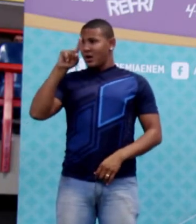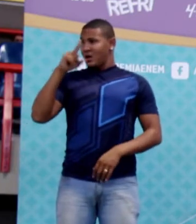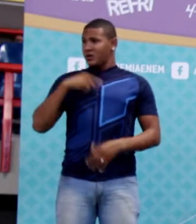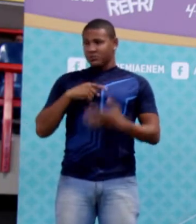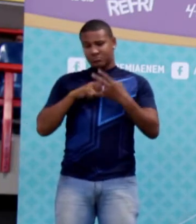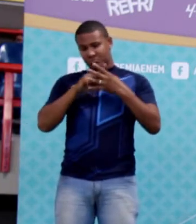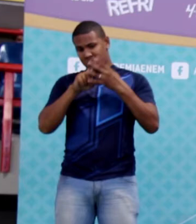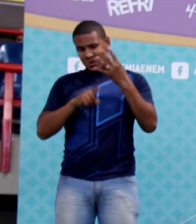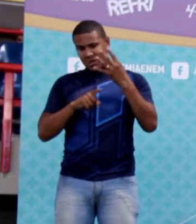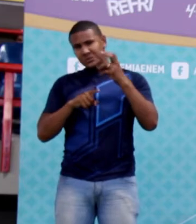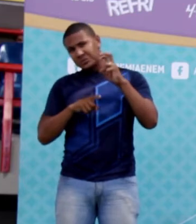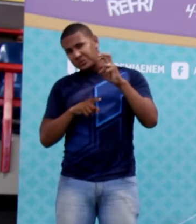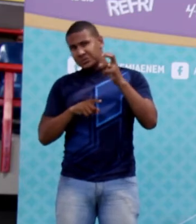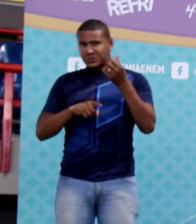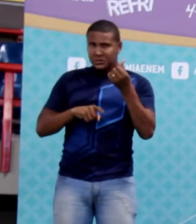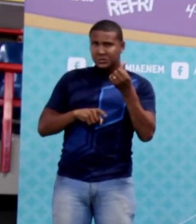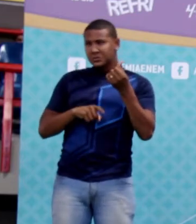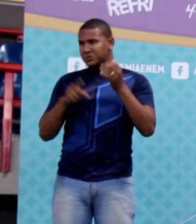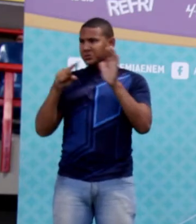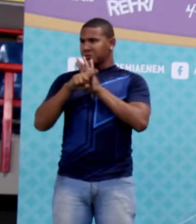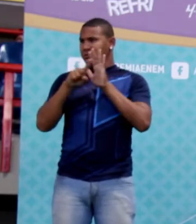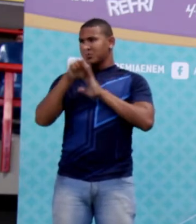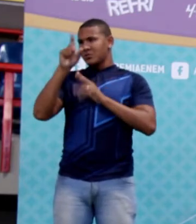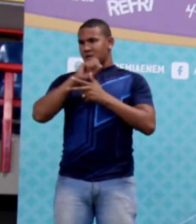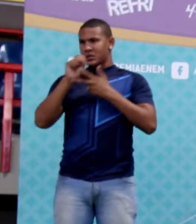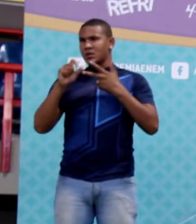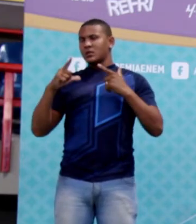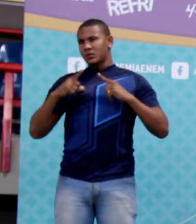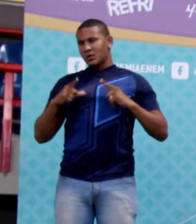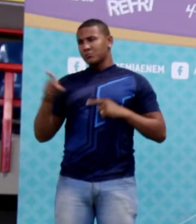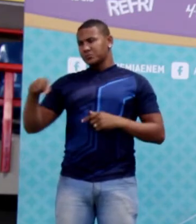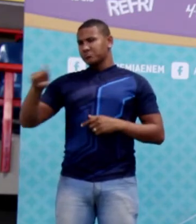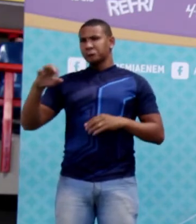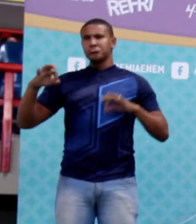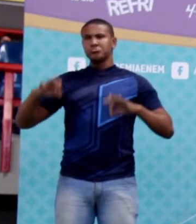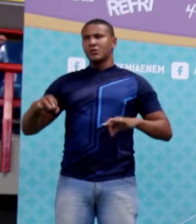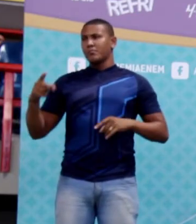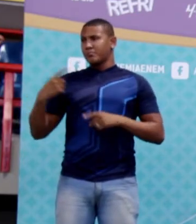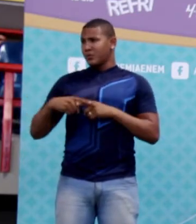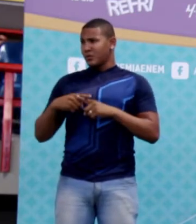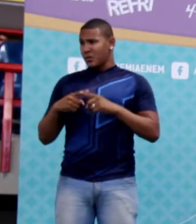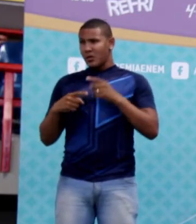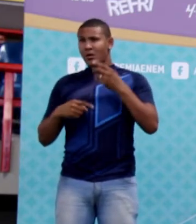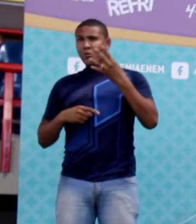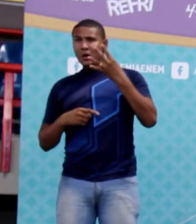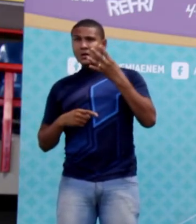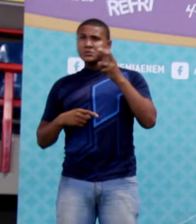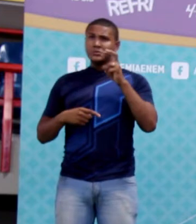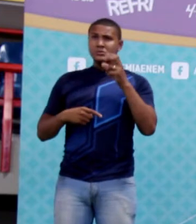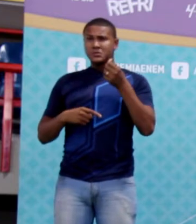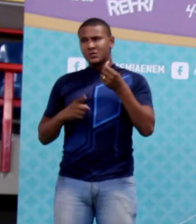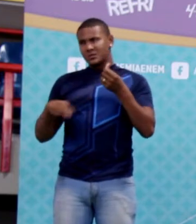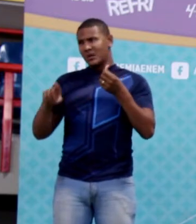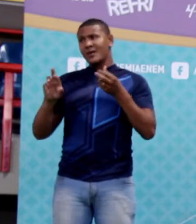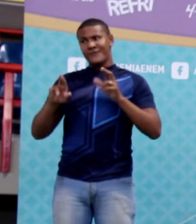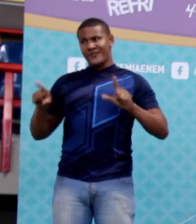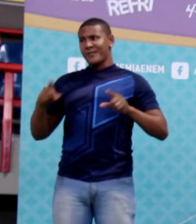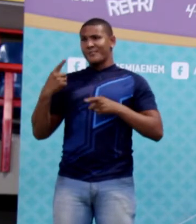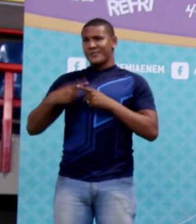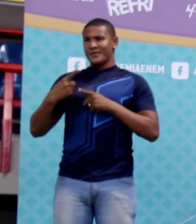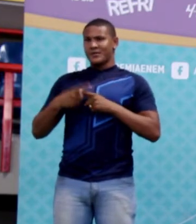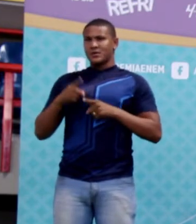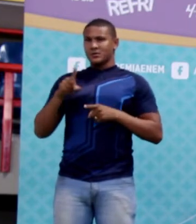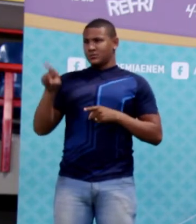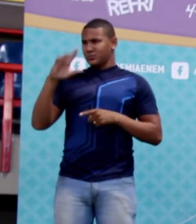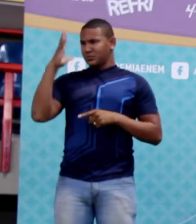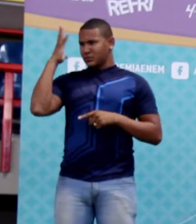4, 5 ou 6 questões do Enem que caem sobre isso aí. E é um diferencial, porque vocês sabem que no Enem é o seguinte: se